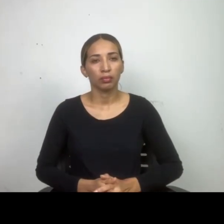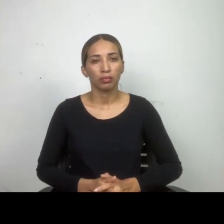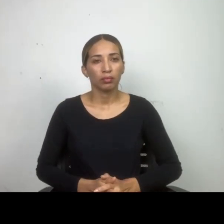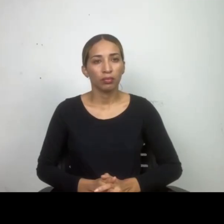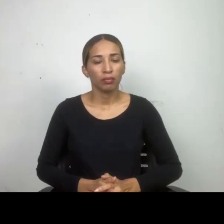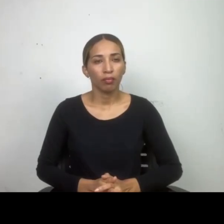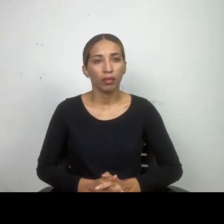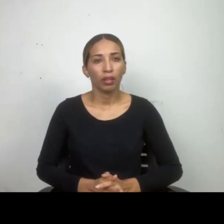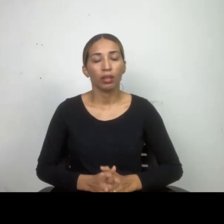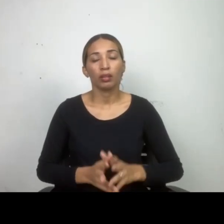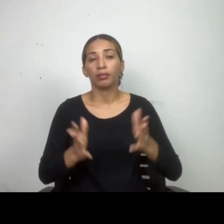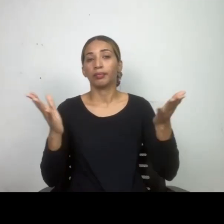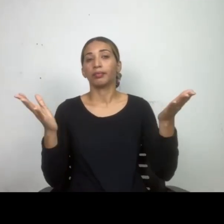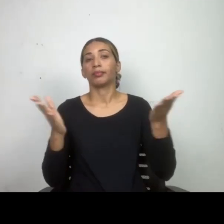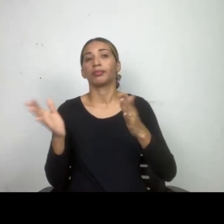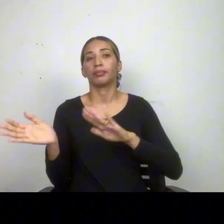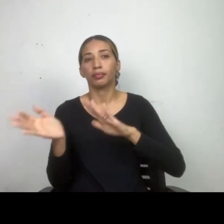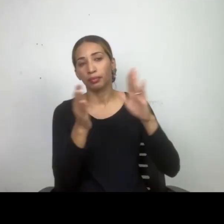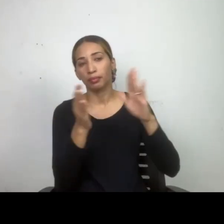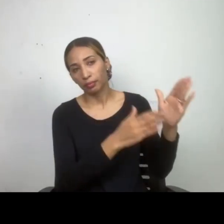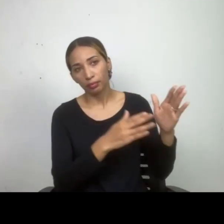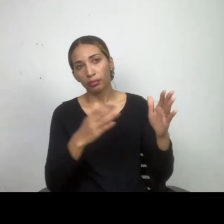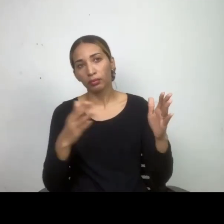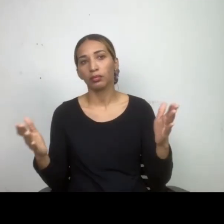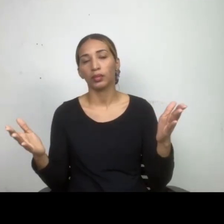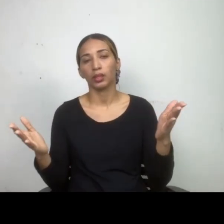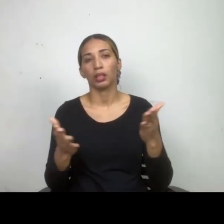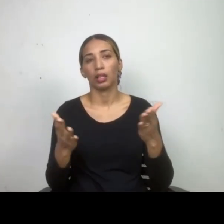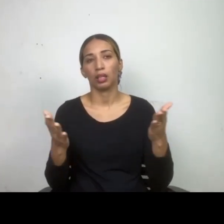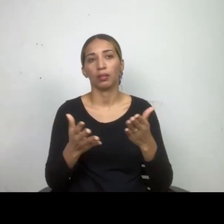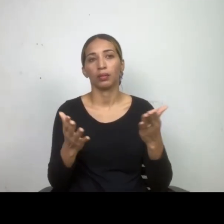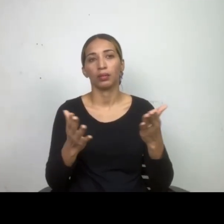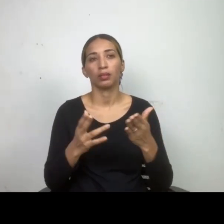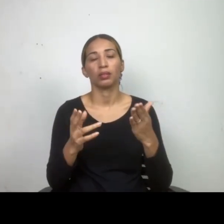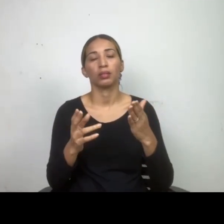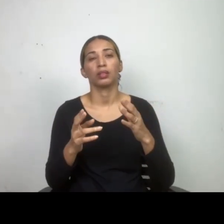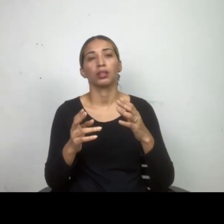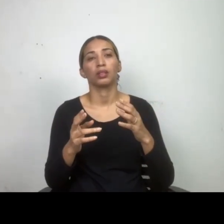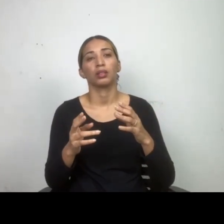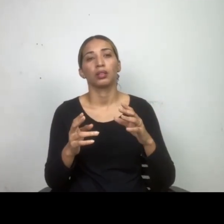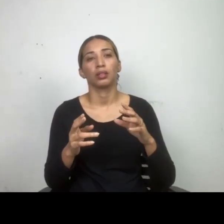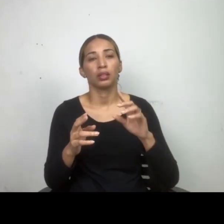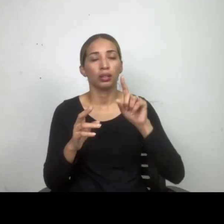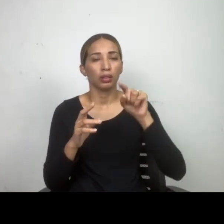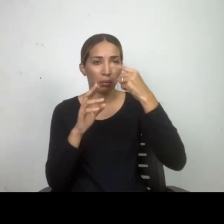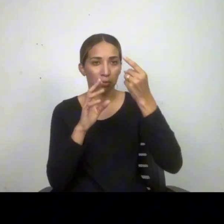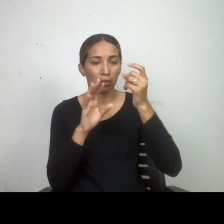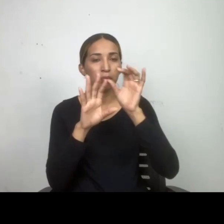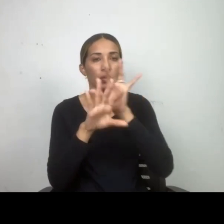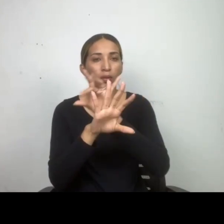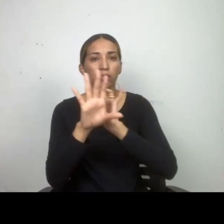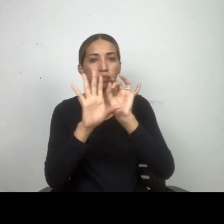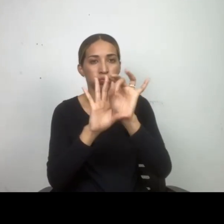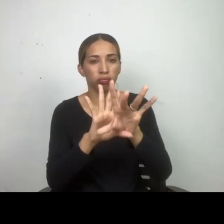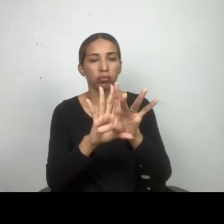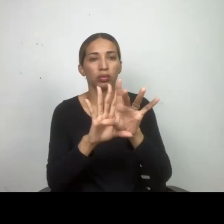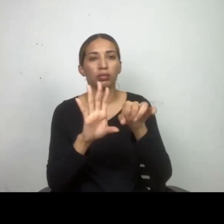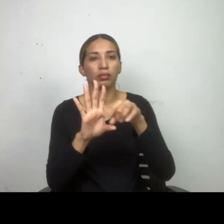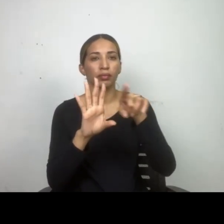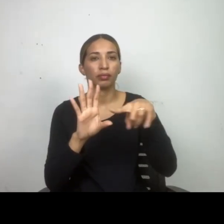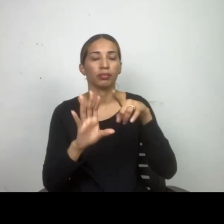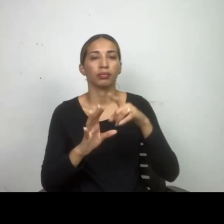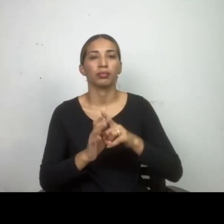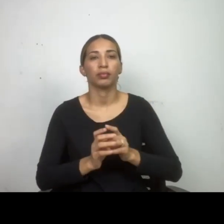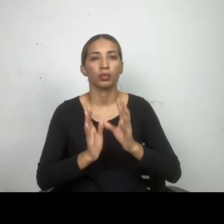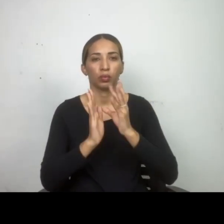Lula. Depois eu posso disponibilizar para vocês, Rayane, sem problema. Eu mando para o CRES disponibiliza para vocês, tá?